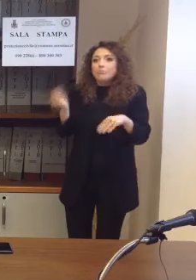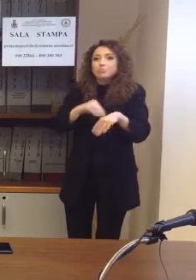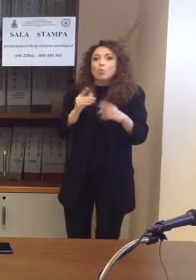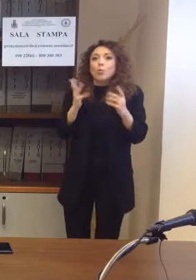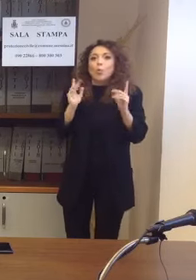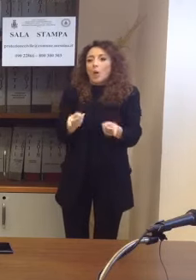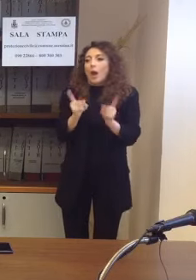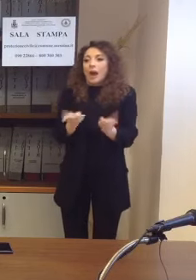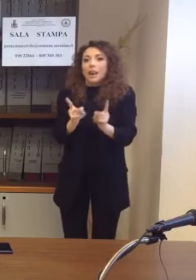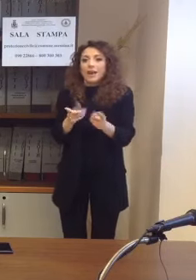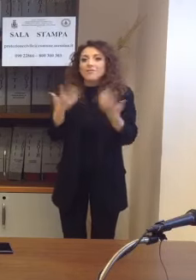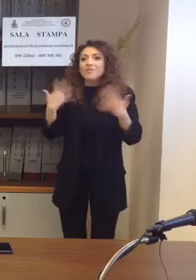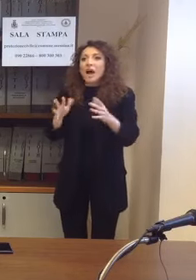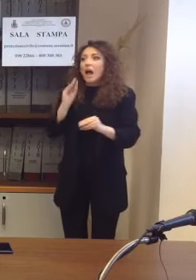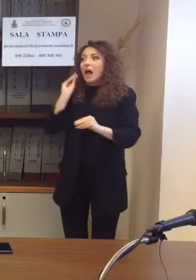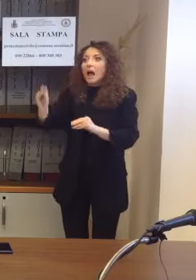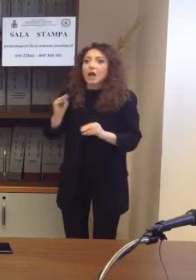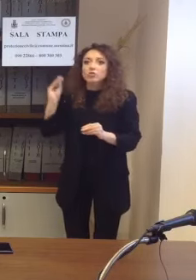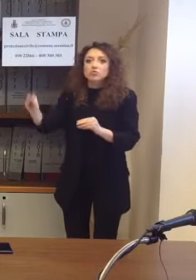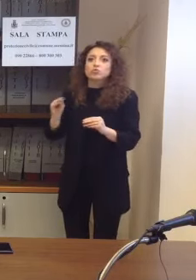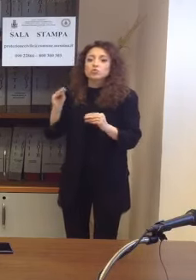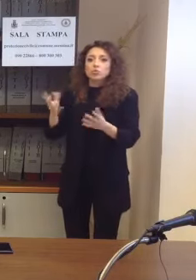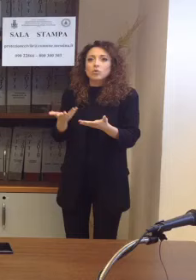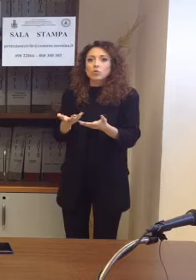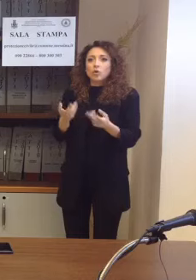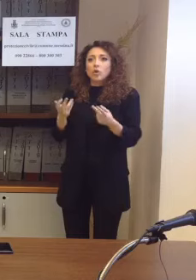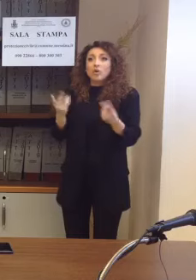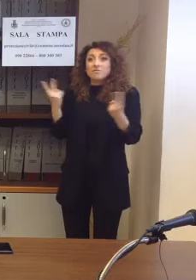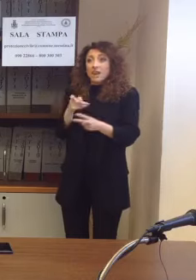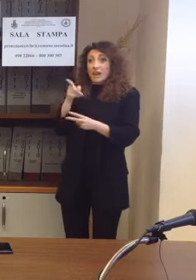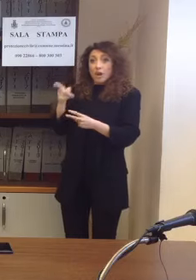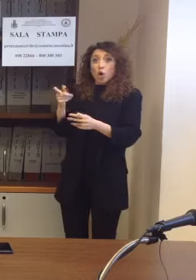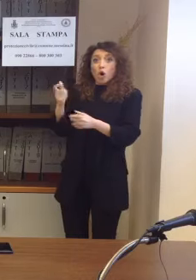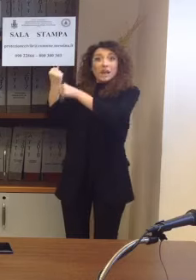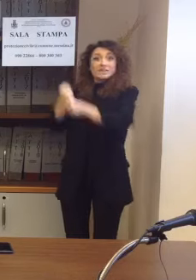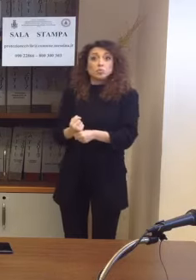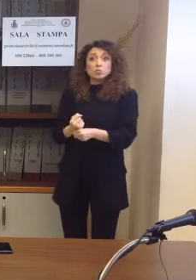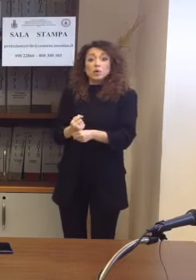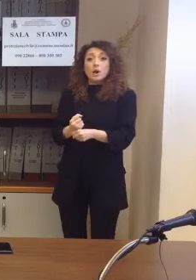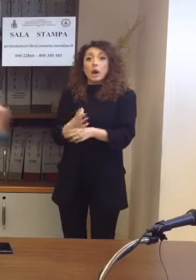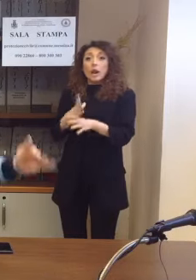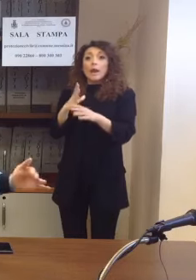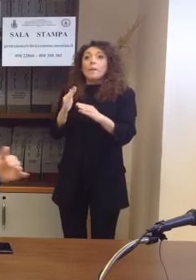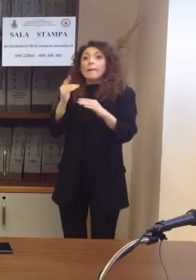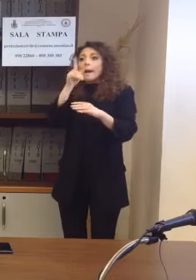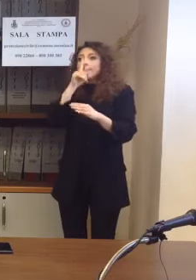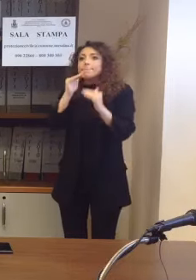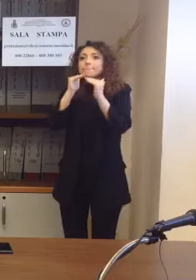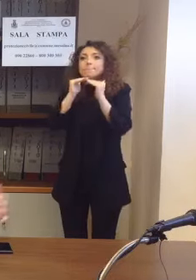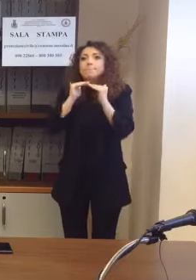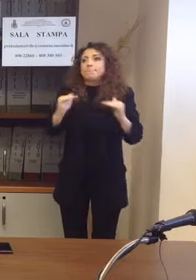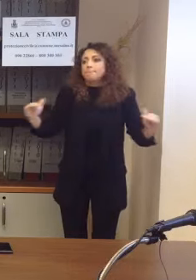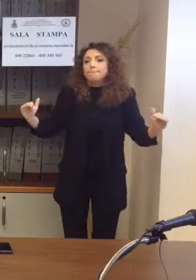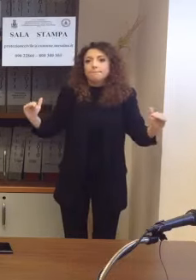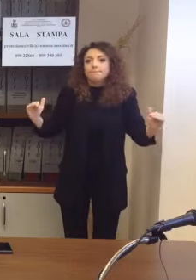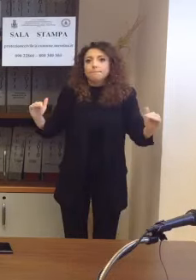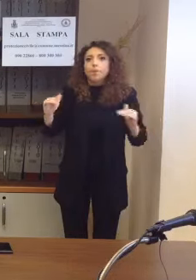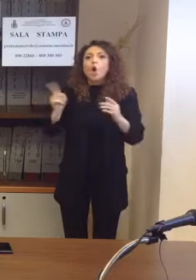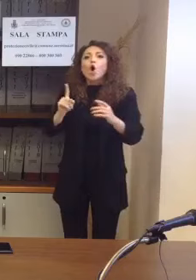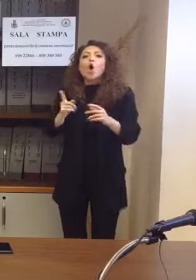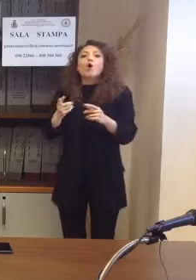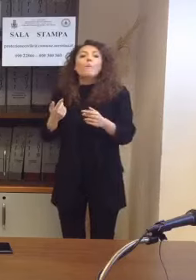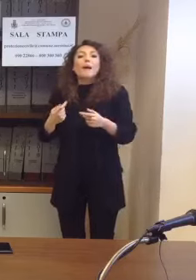fronte all'omissione istituzionale, di fronte all'insensibilità o alla ripicca o al